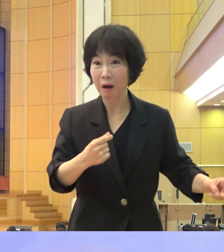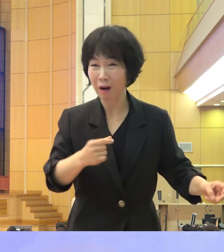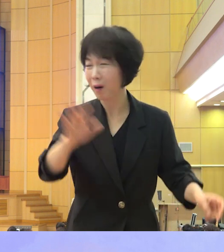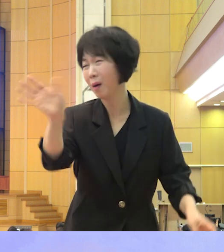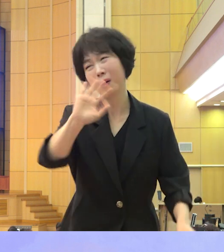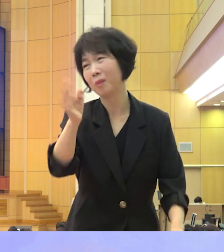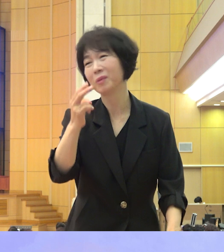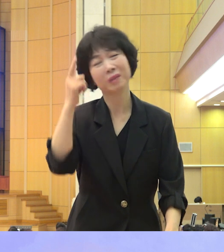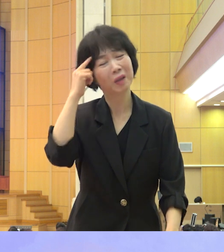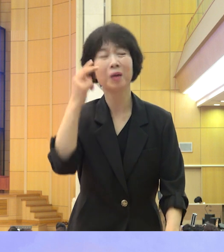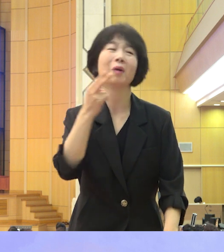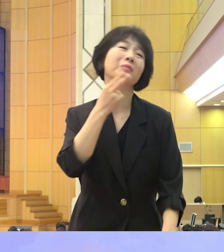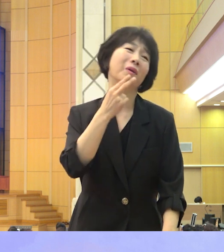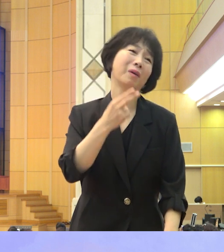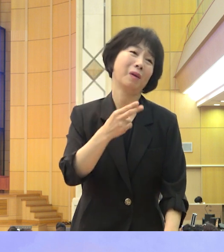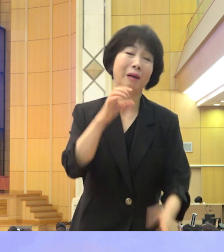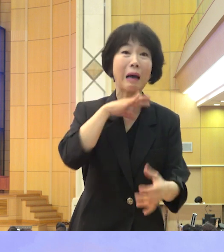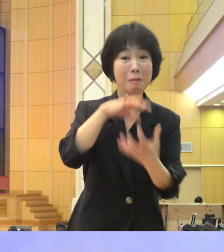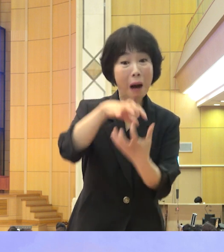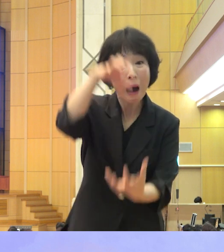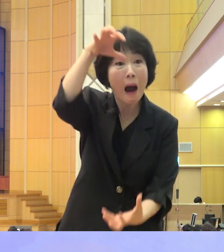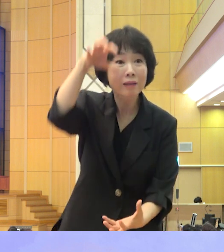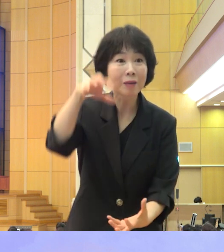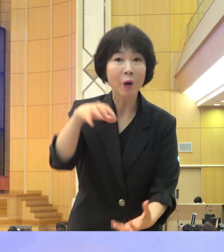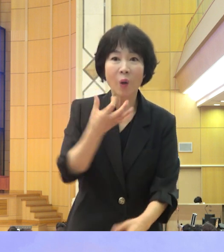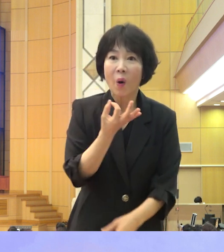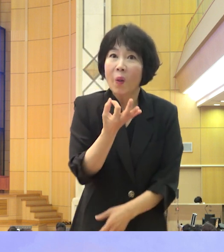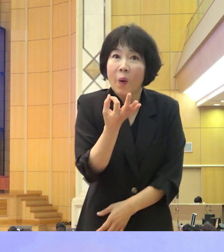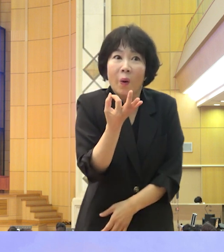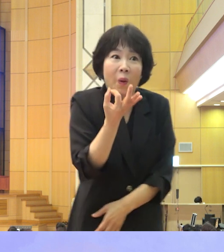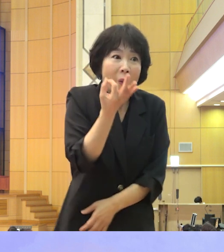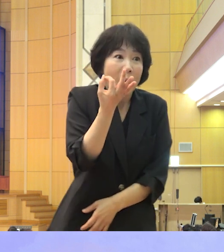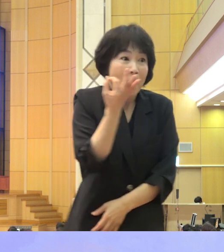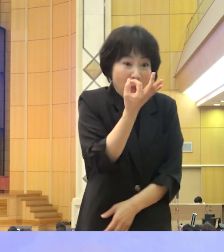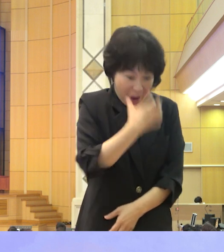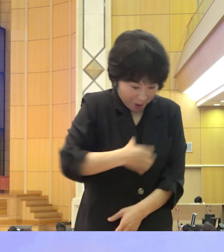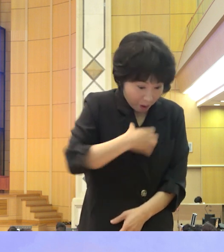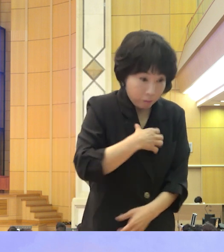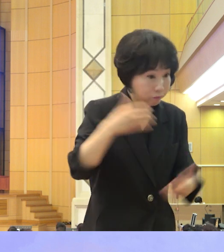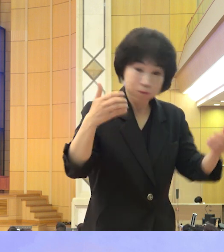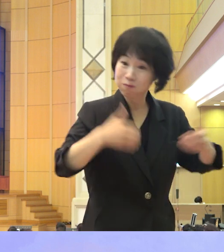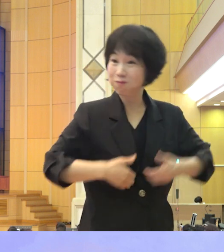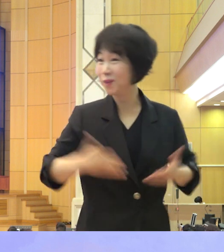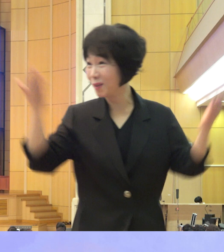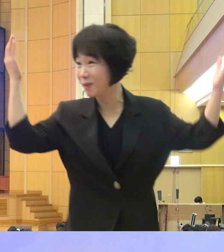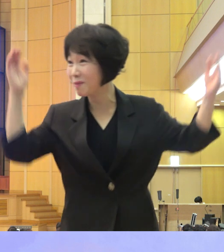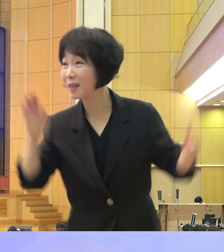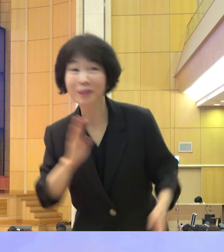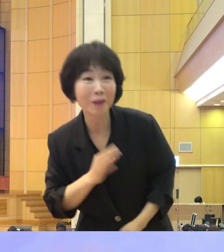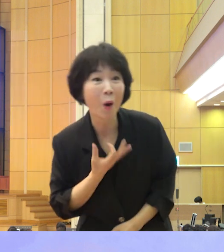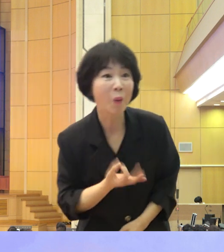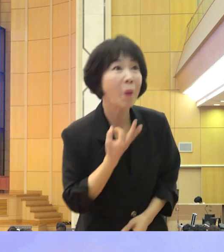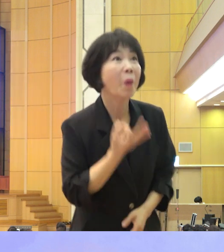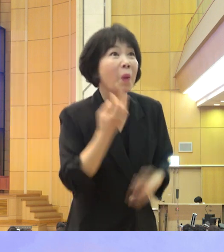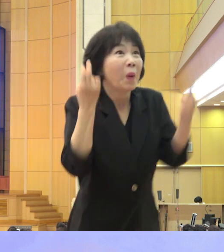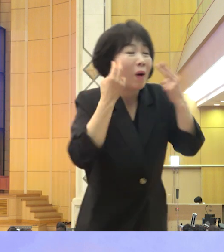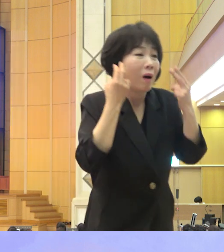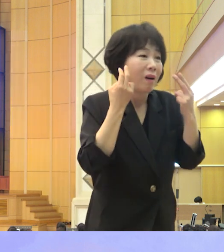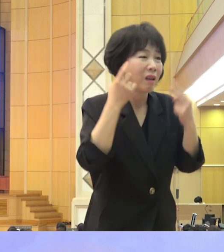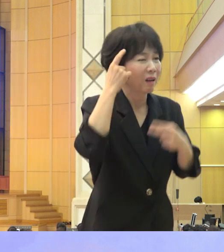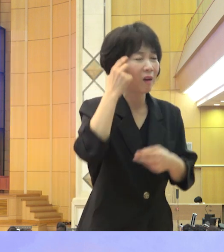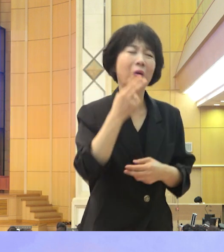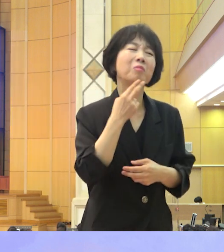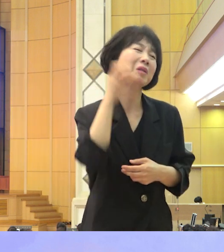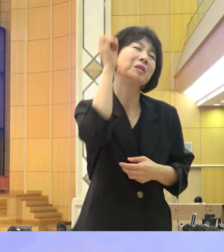부탁하지만, 연세 많으신 분들은 돈에 대한 걱정도 안 해요. 돈도 없어요. 자녀들이 용돈 좀 주면 그거 외에